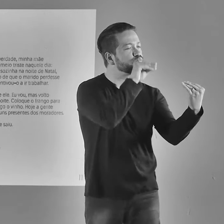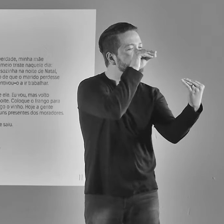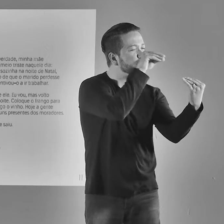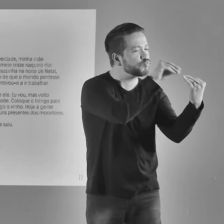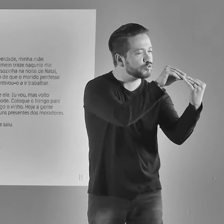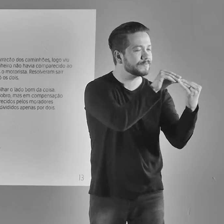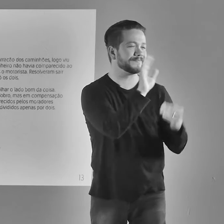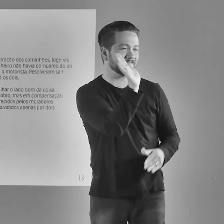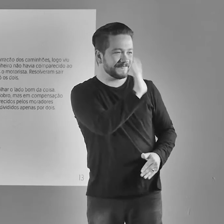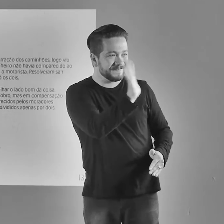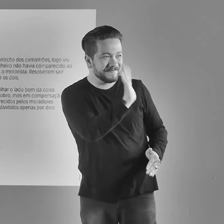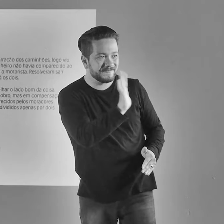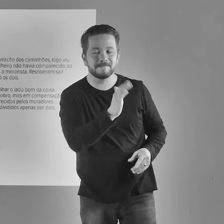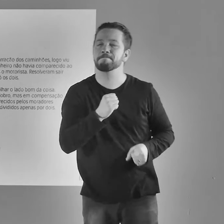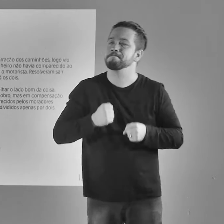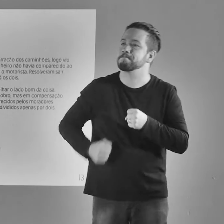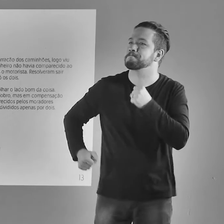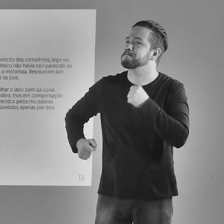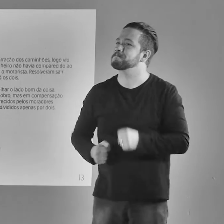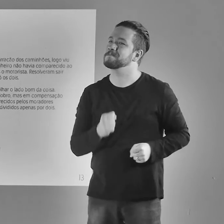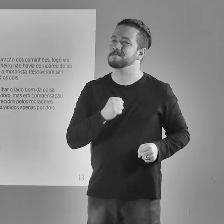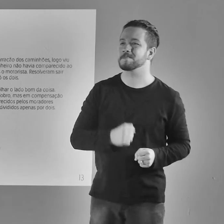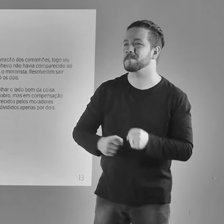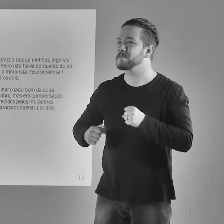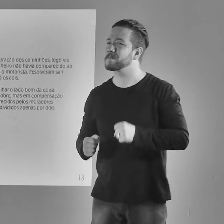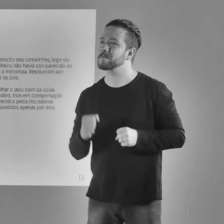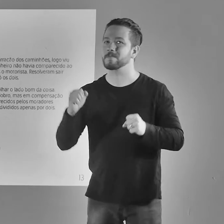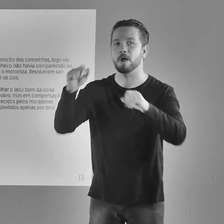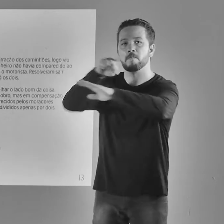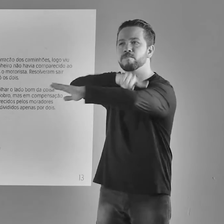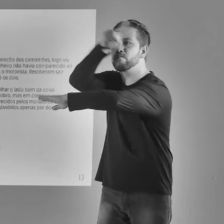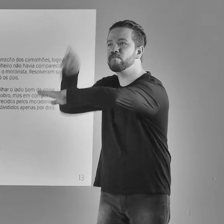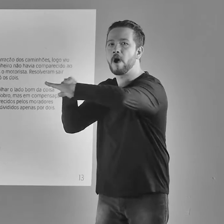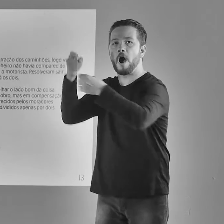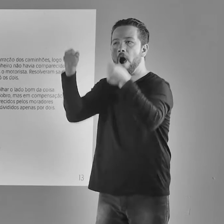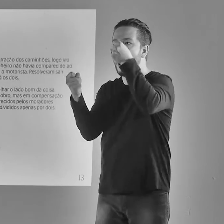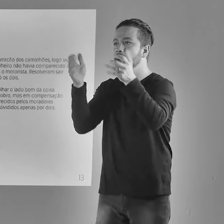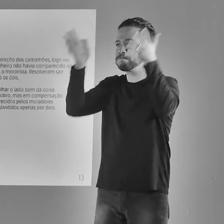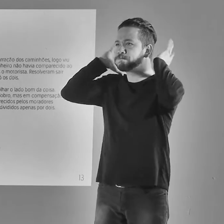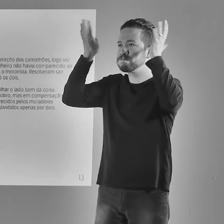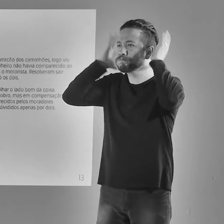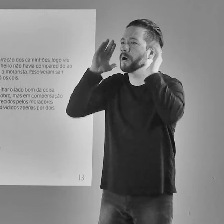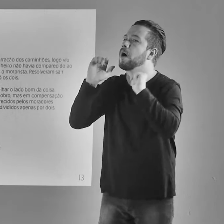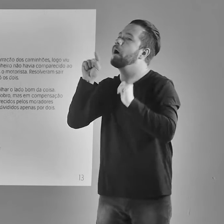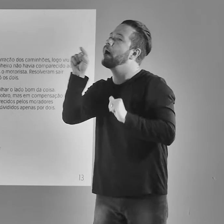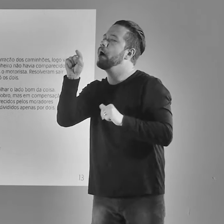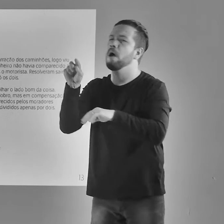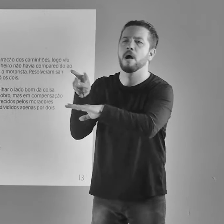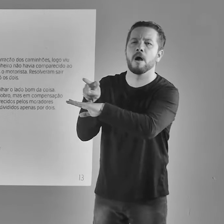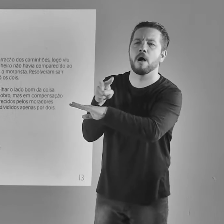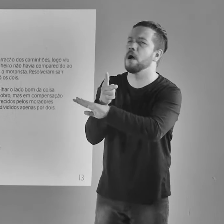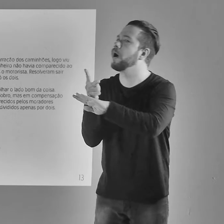saiu. Ao chegar ao barracão dos caminhões, logo viu que seu companheiro não havia comparecido ao